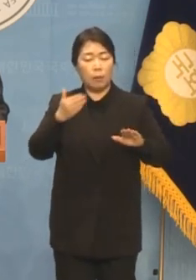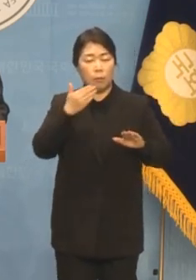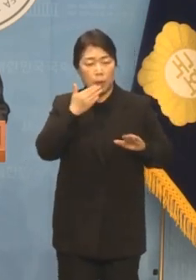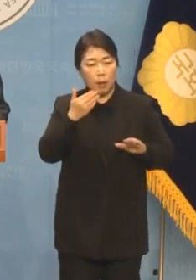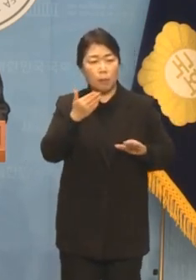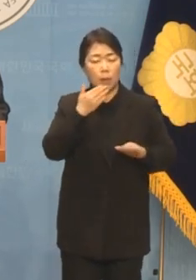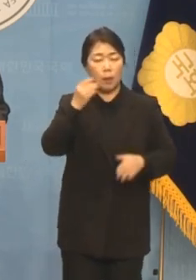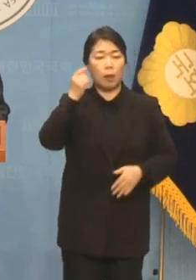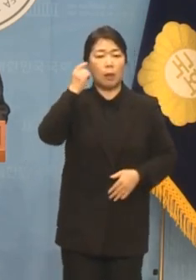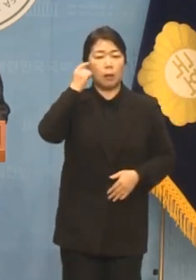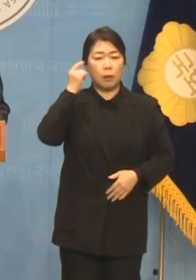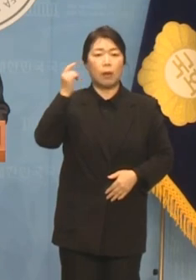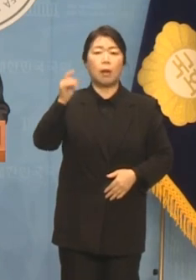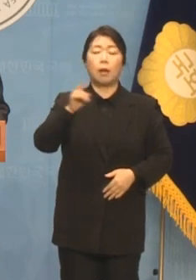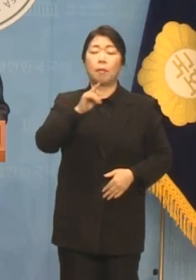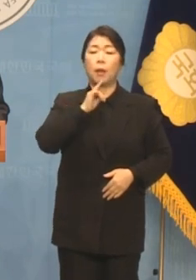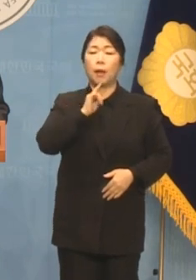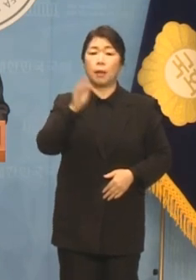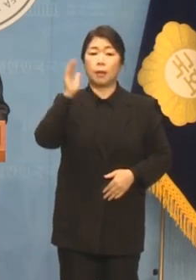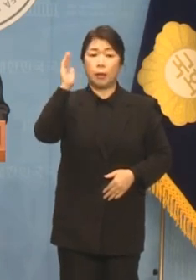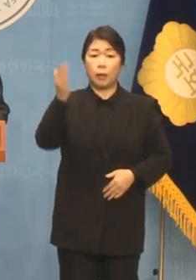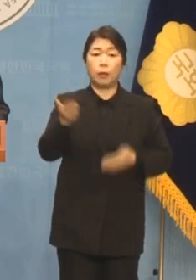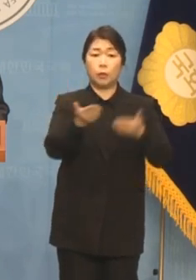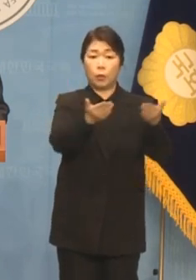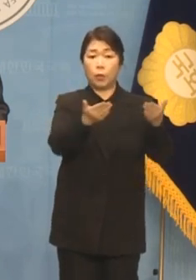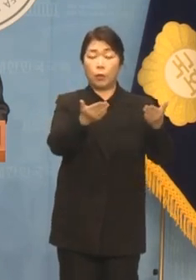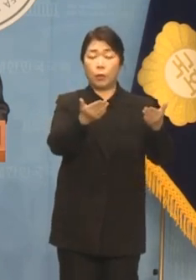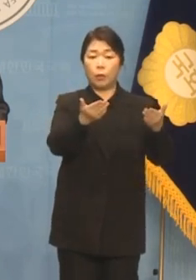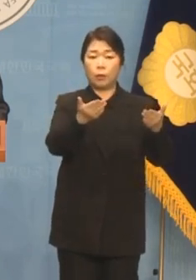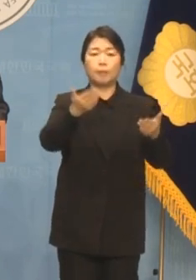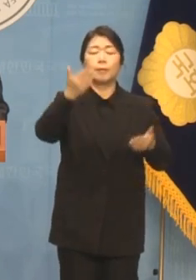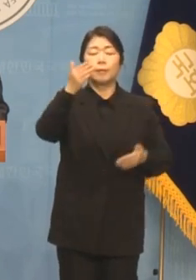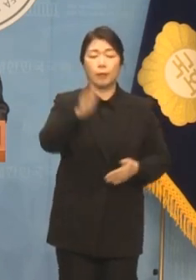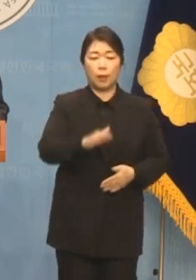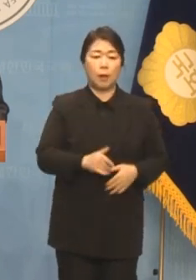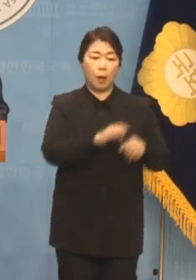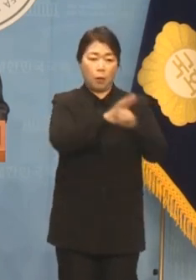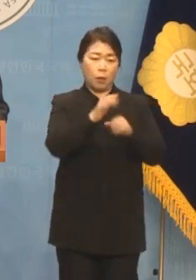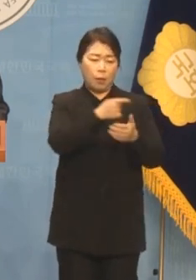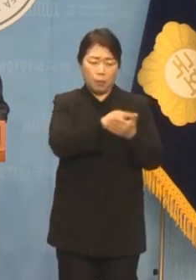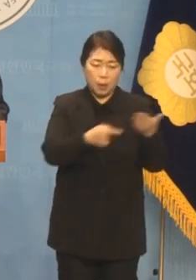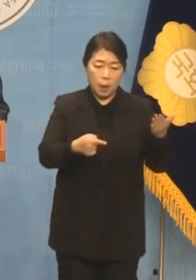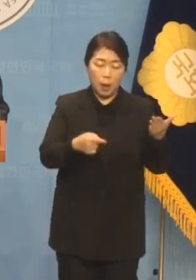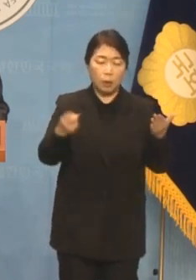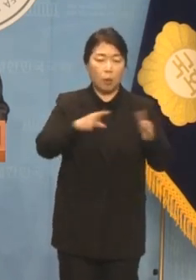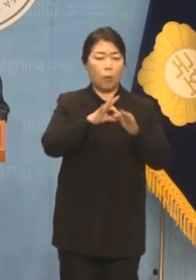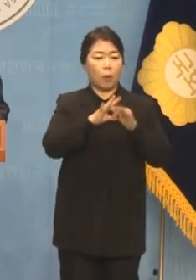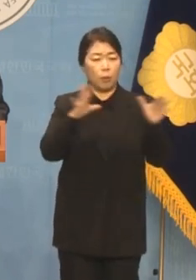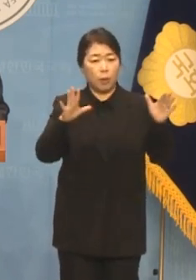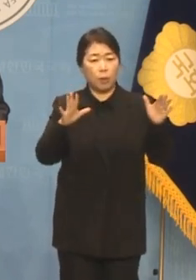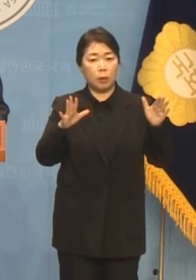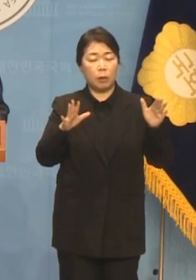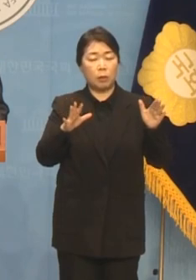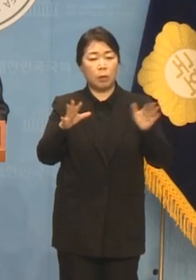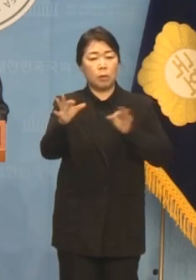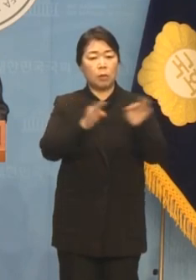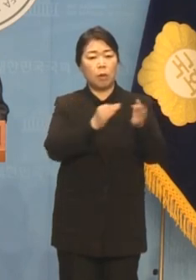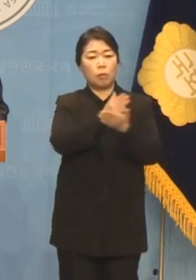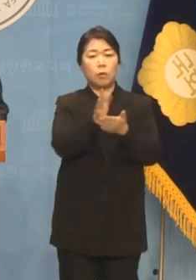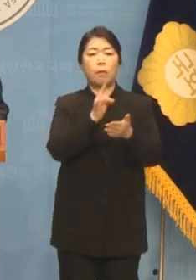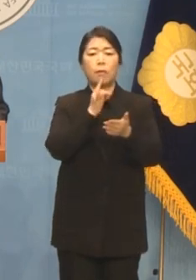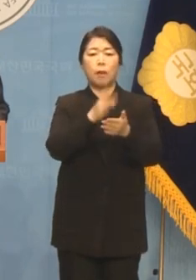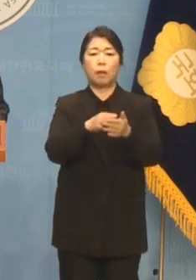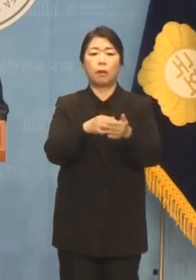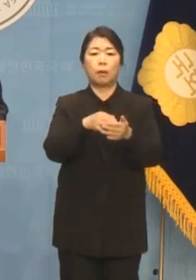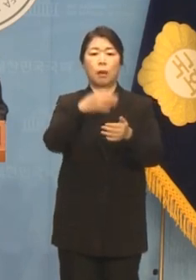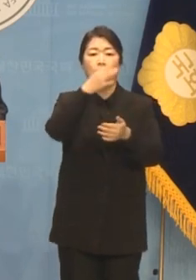것이라고 당시 민주당은 주장했습니다 코로나 피해와 무관한 업종들 위주로만 이득을